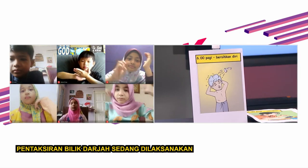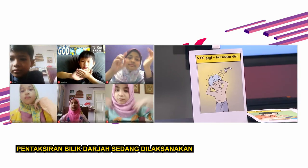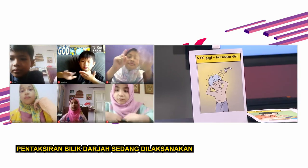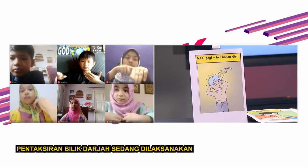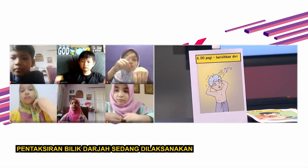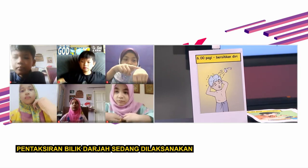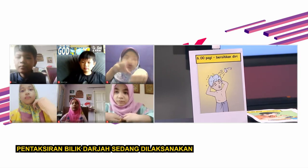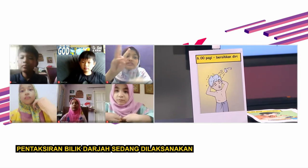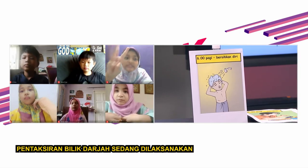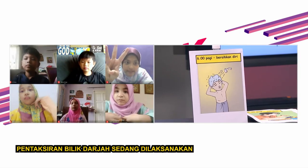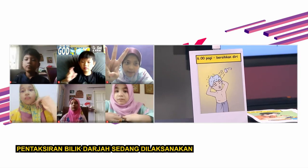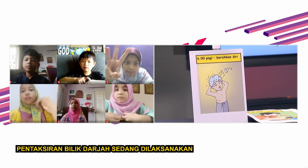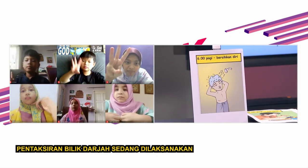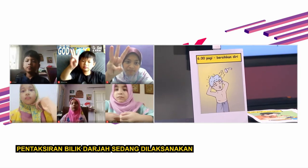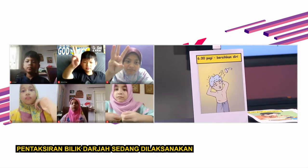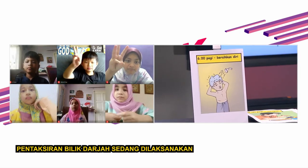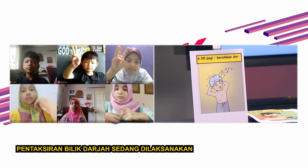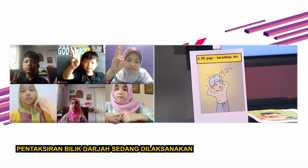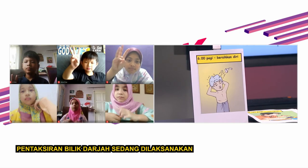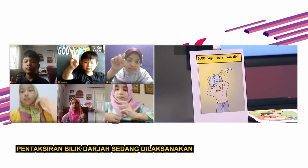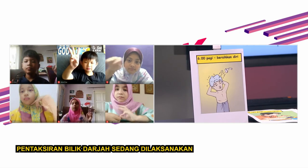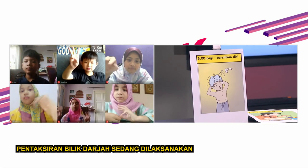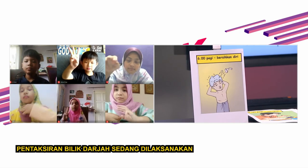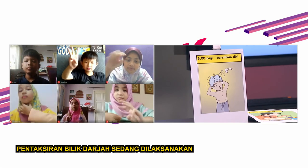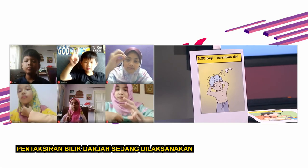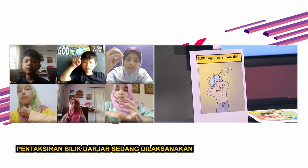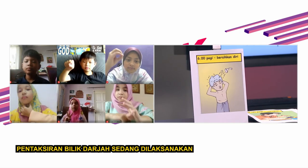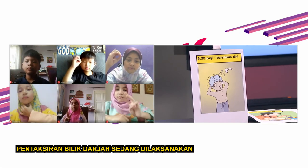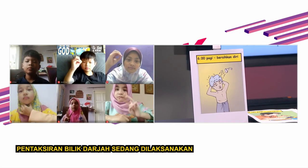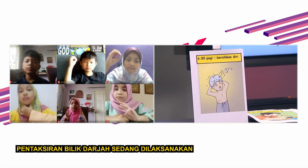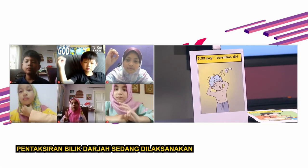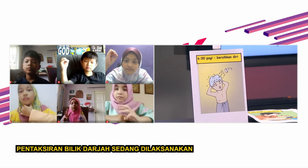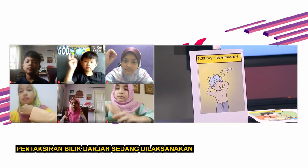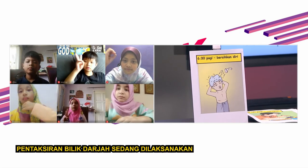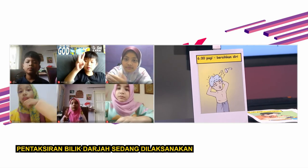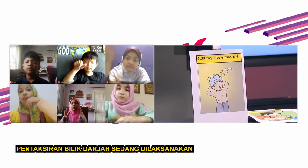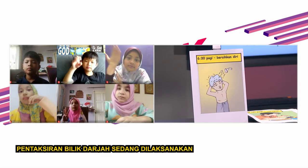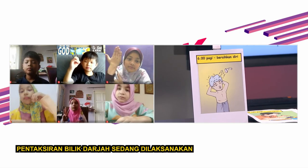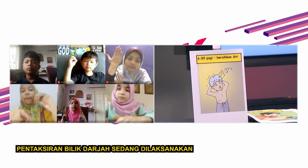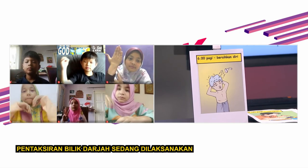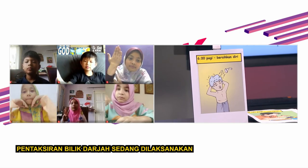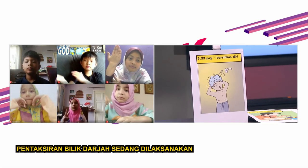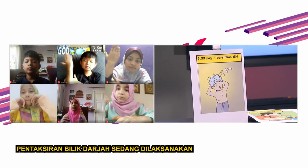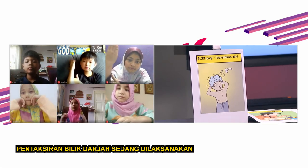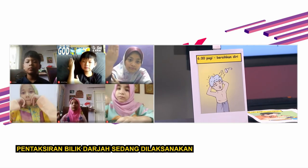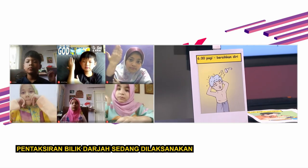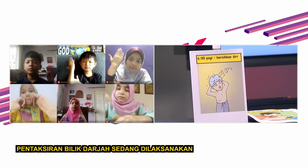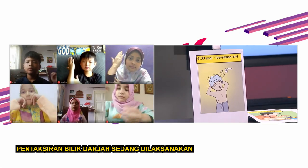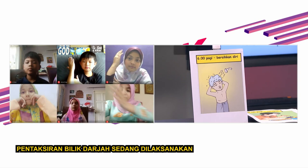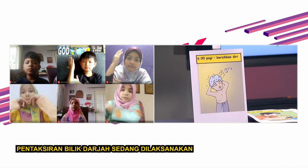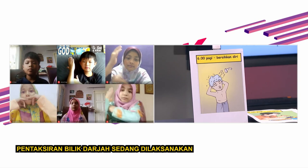Enam. Bersih. Enam. Enam. Enam. Enam pagi. Ya. Yeah.